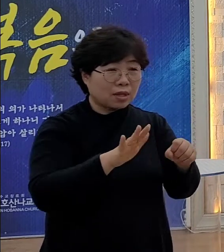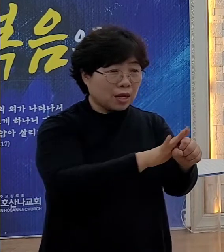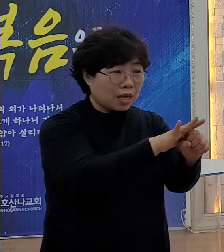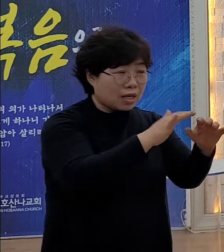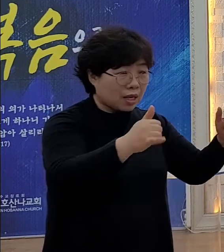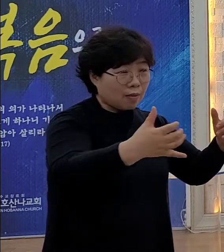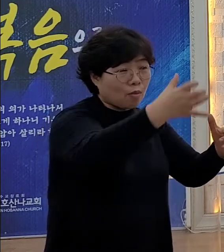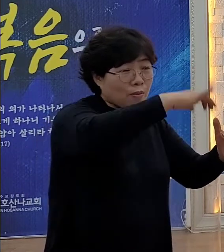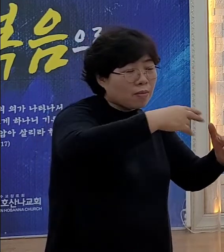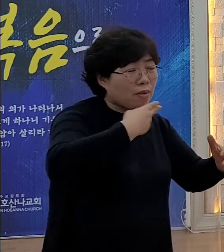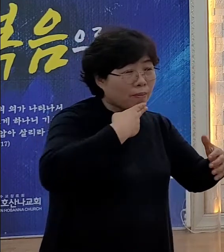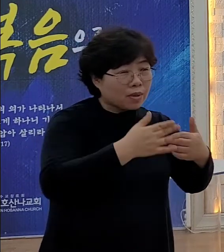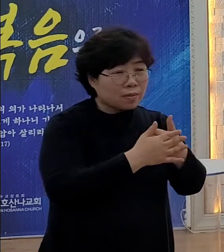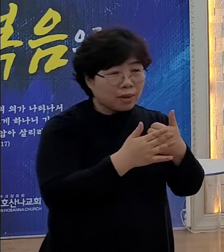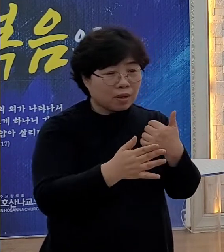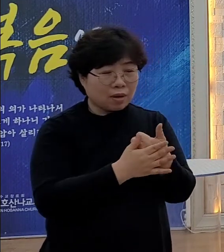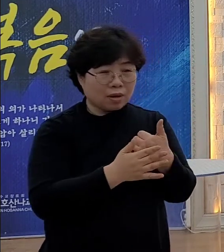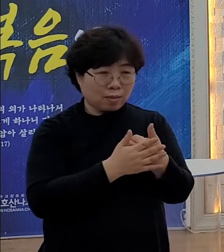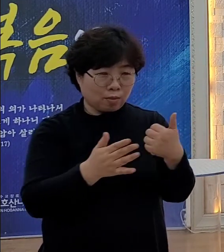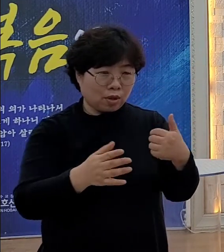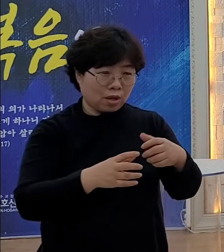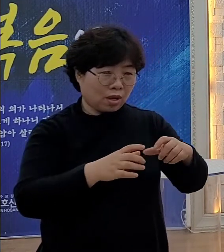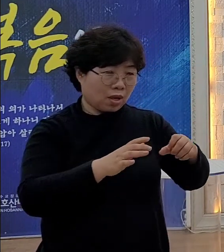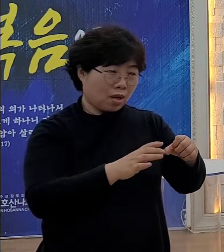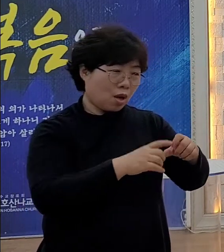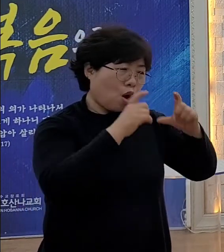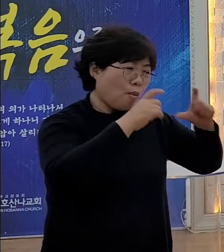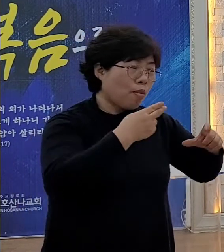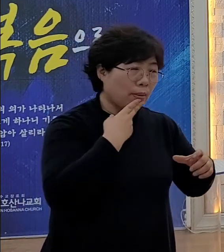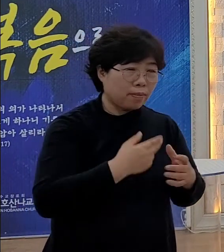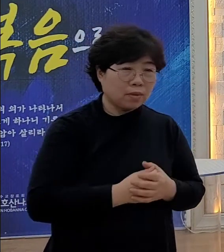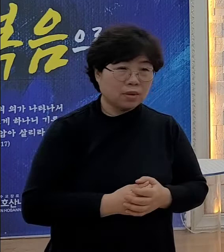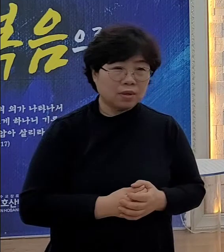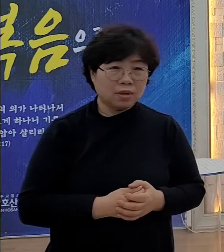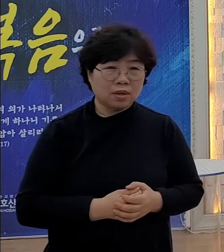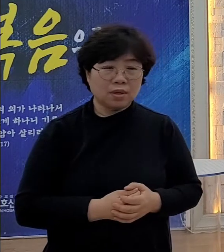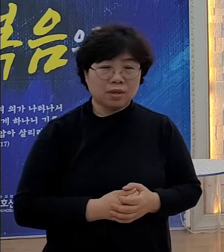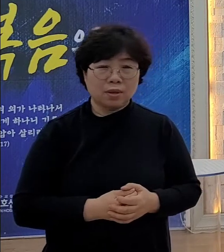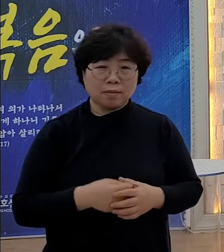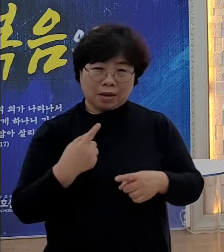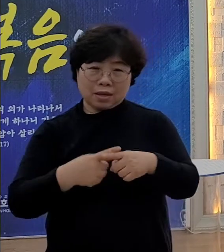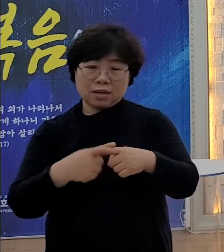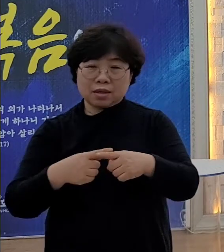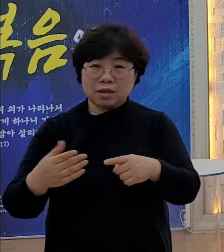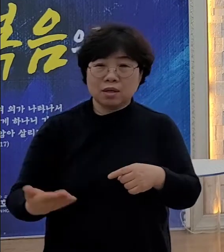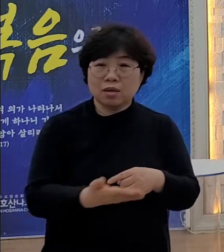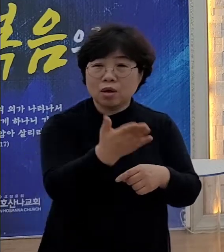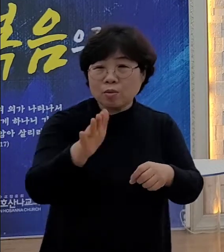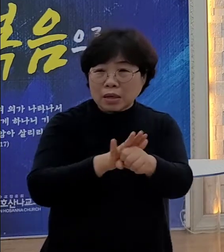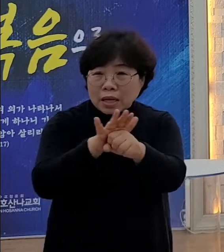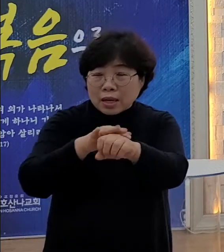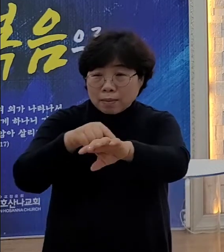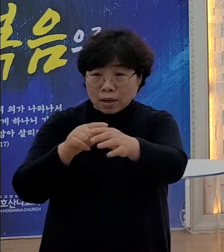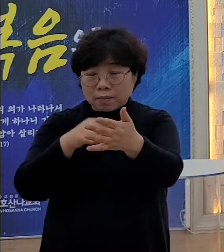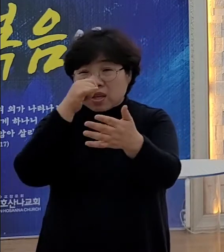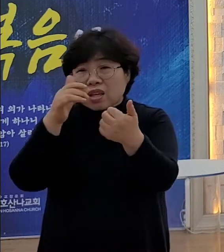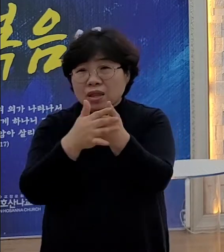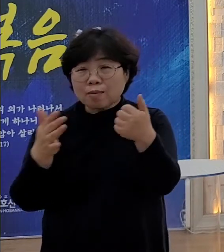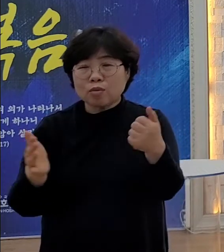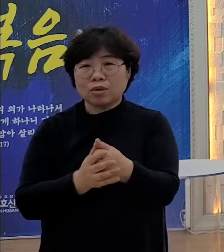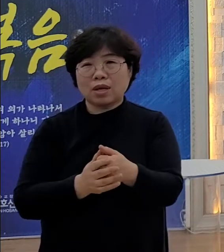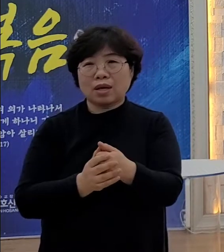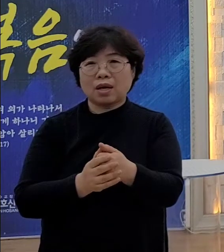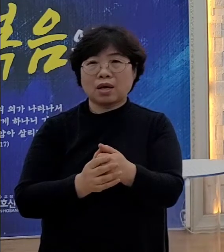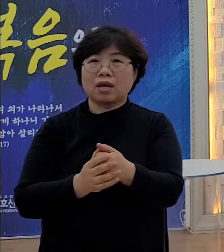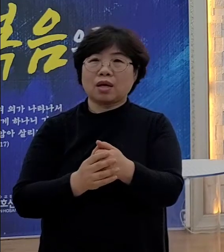제가 여러분을 사랑하기 때문에 이렇게 부담스러운 줄 알고 불편한 줄 알고 안 좋아하는 줄 알고 재미없는